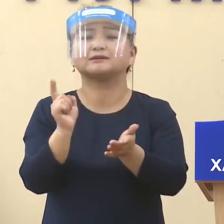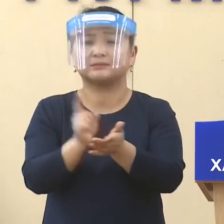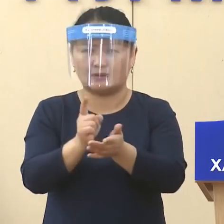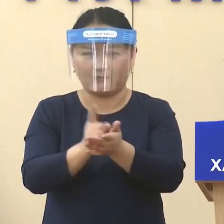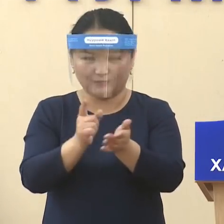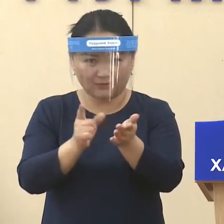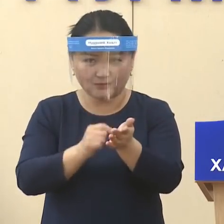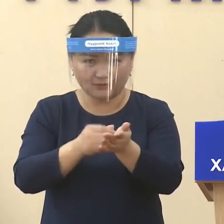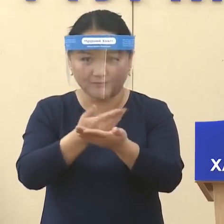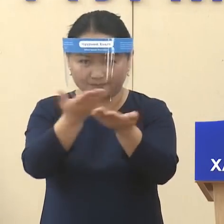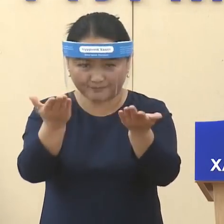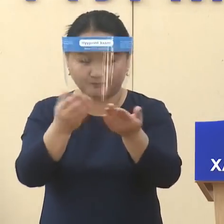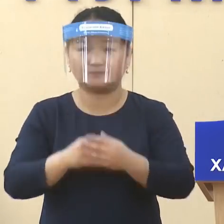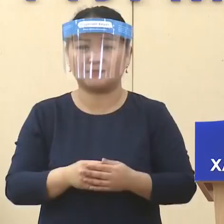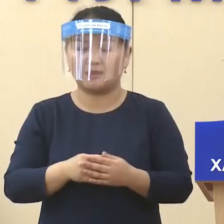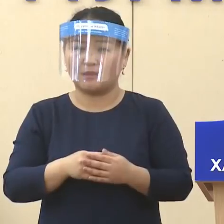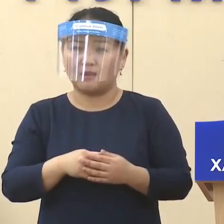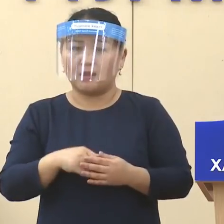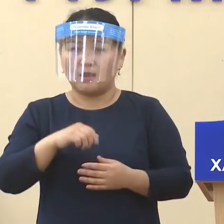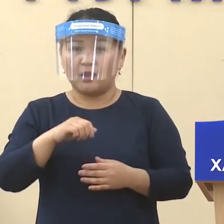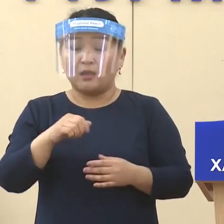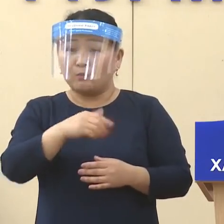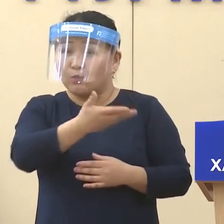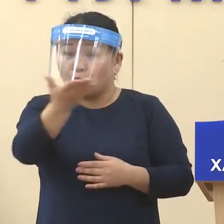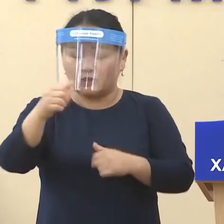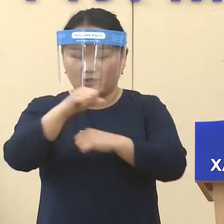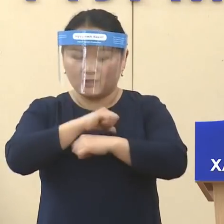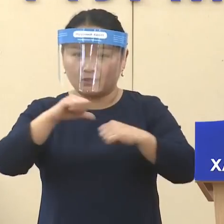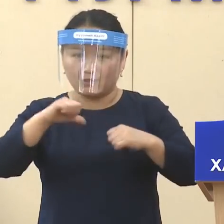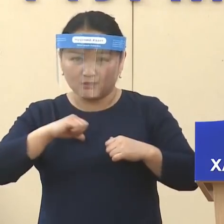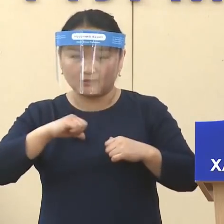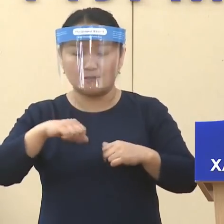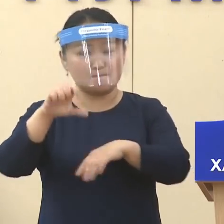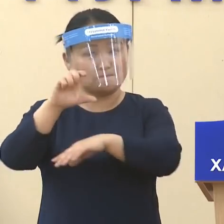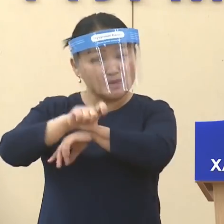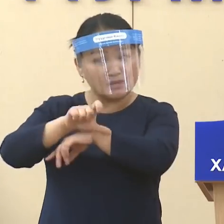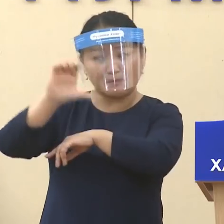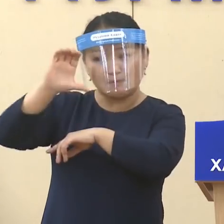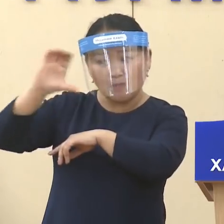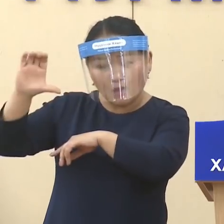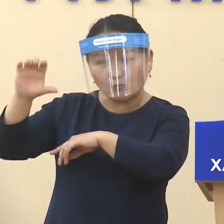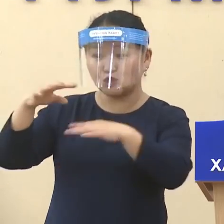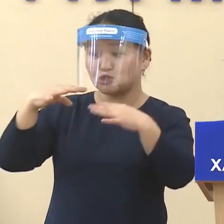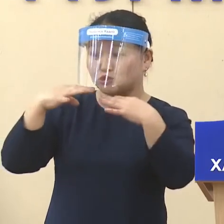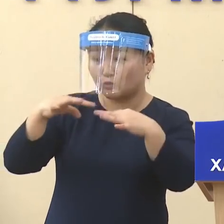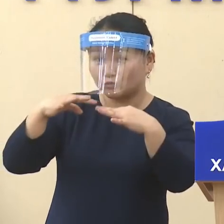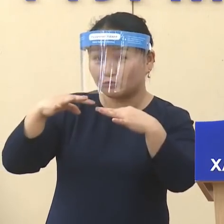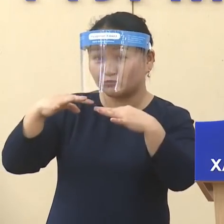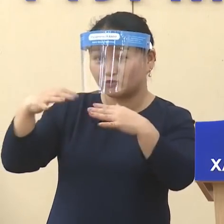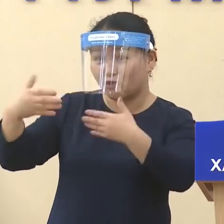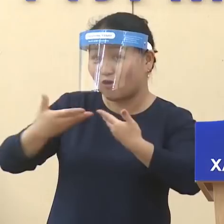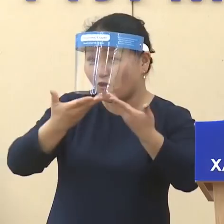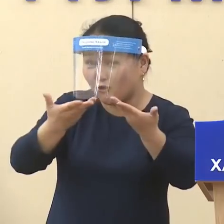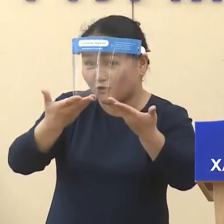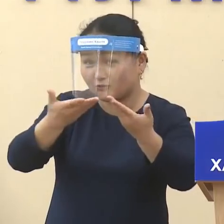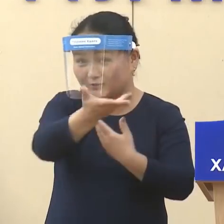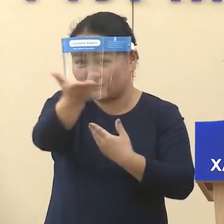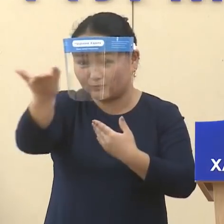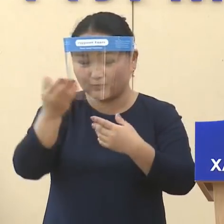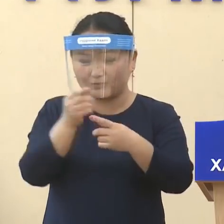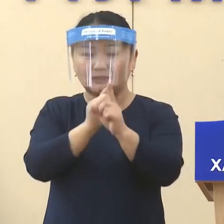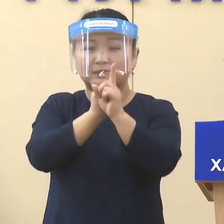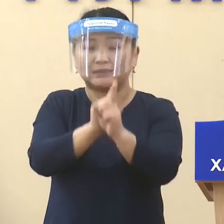одоо цагийн байдлууд бол харуулж байгаа. Тэгэхээр нийт иргэдтэй бас мэрэгжлийн байгууллагуудаас өгч байгаа зөвлөмжийг хэрэгжүүлж